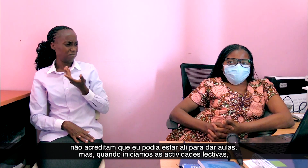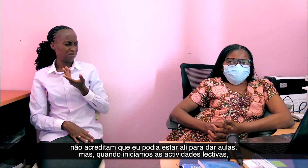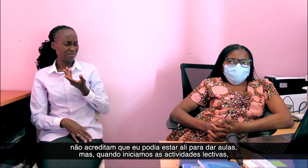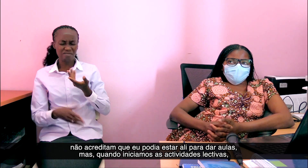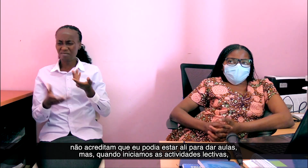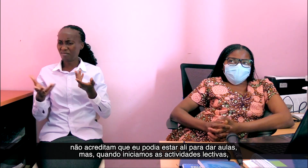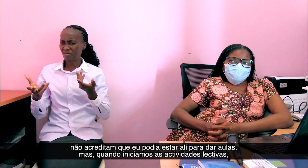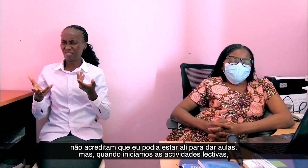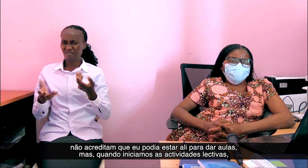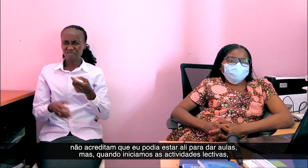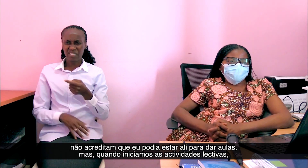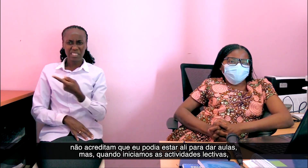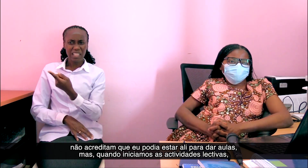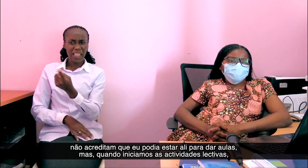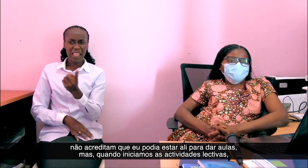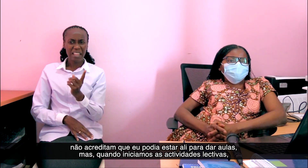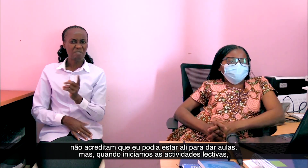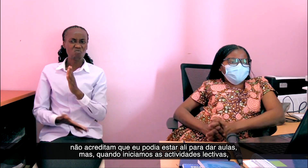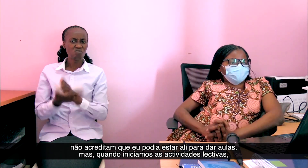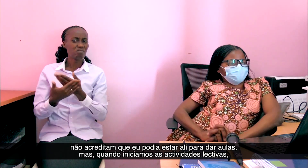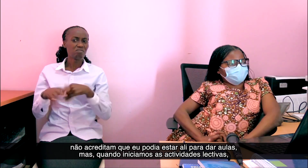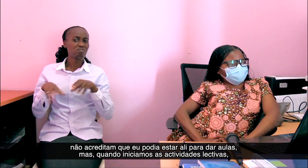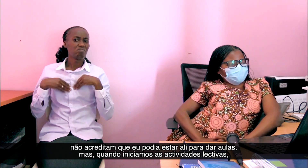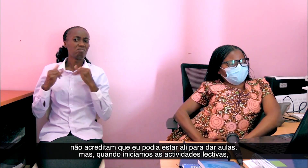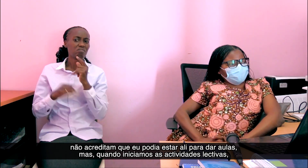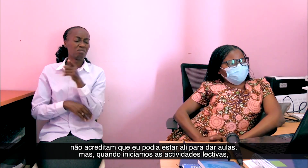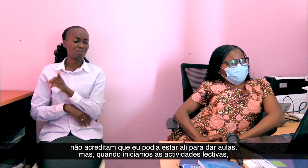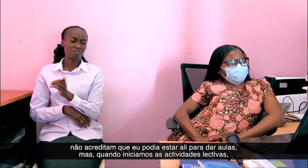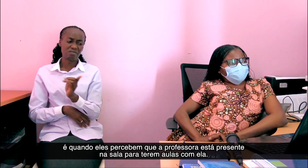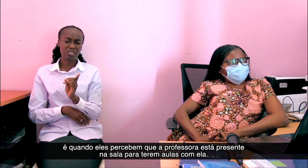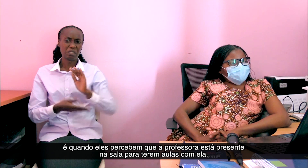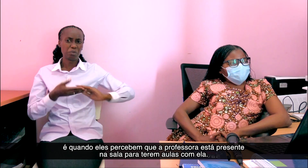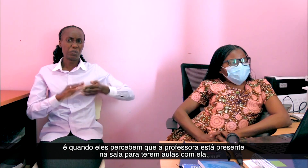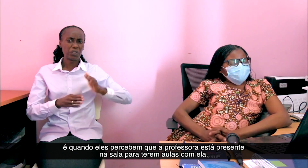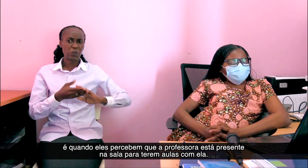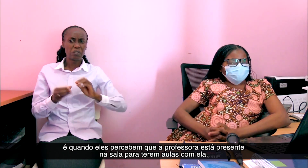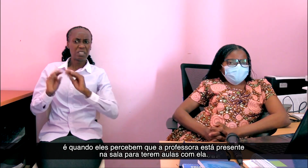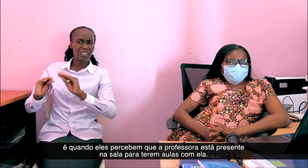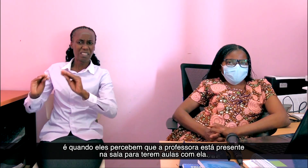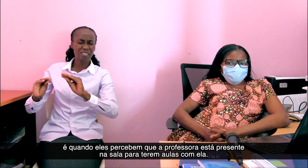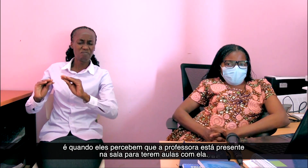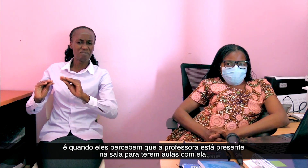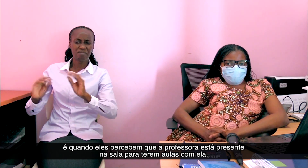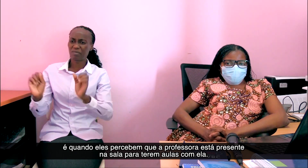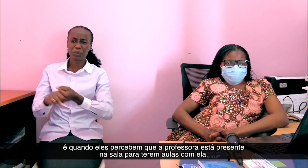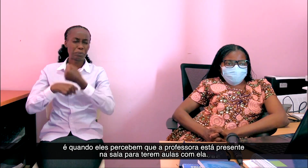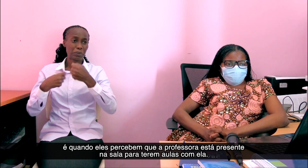não acreditam que eu podia estar ali para dar aulas. Mas quando iniciamos